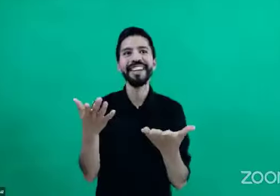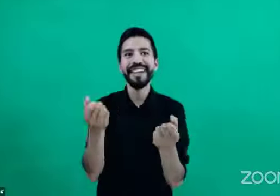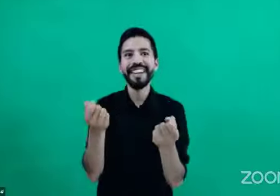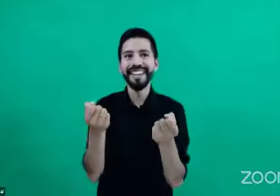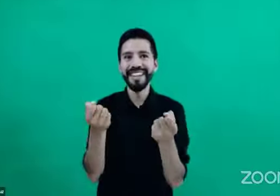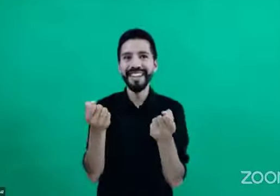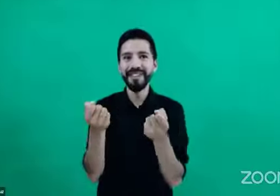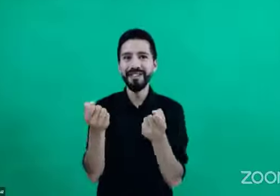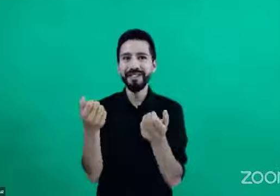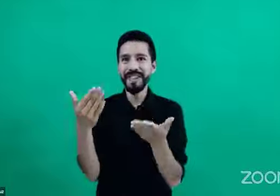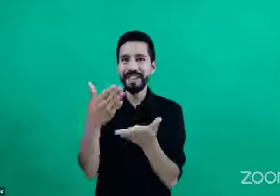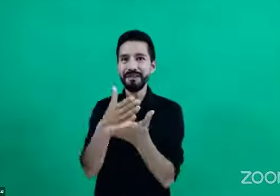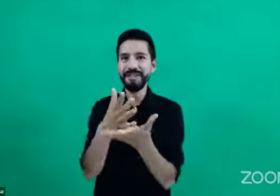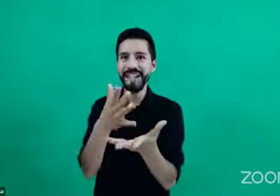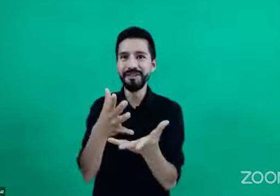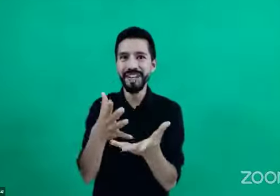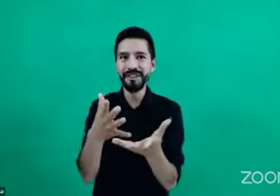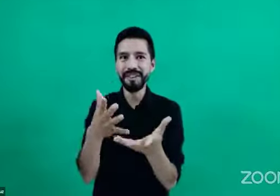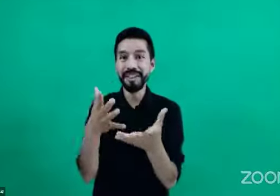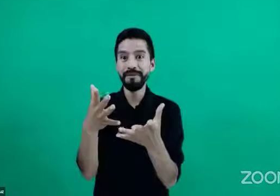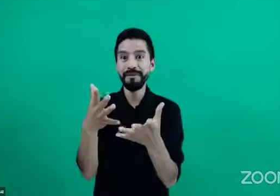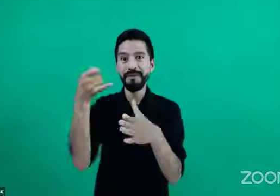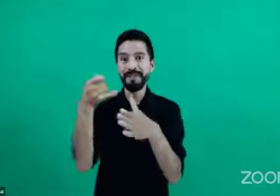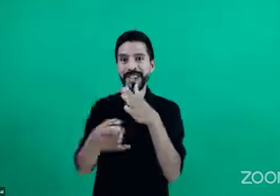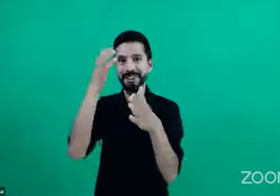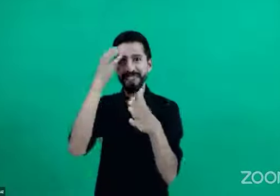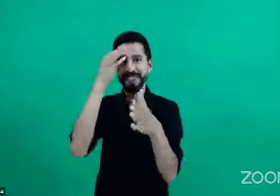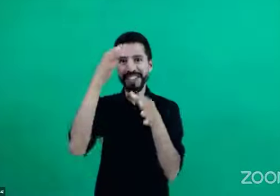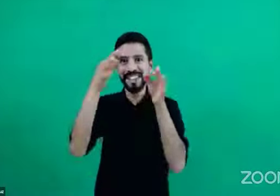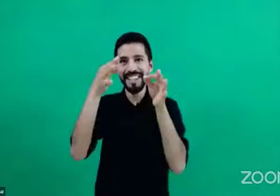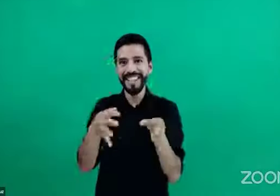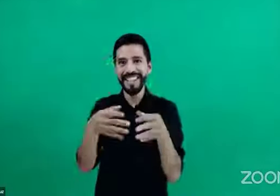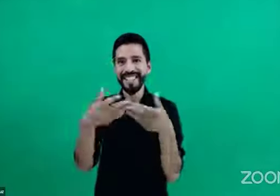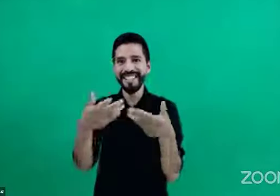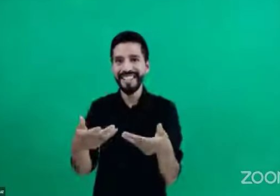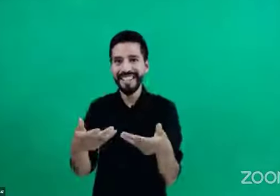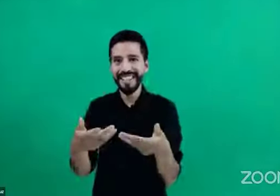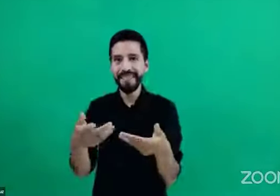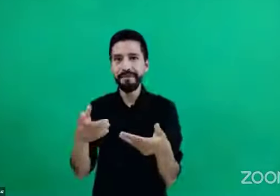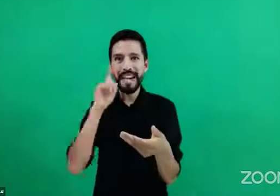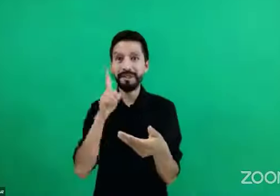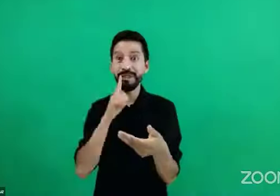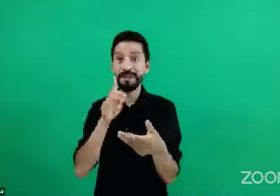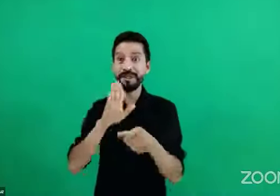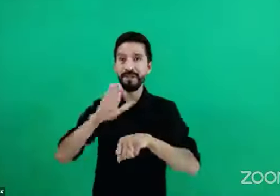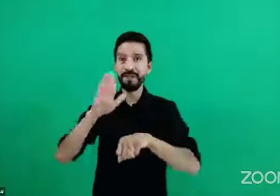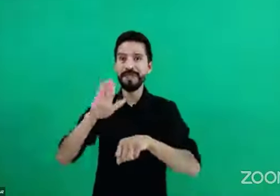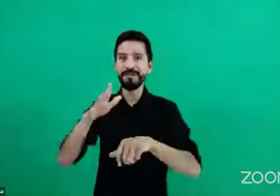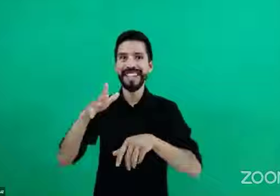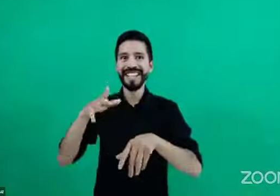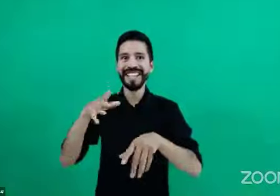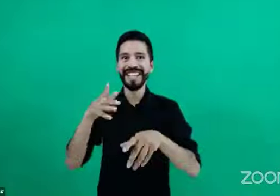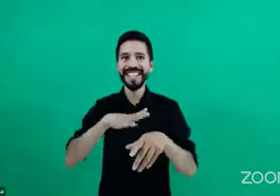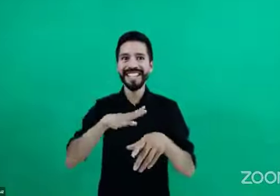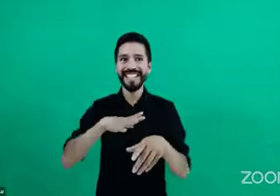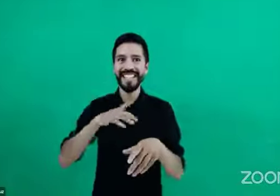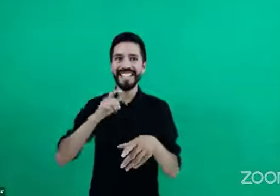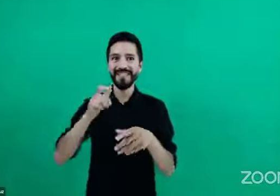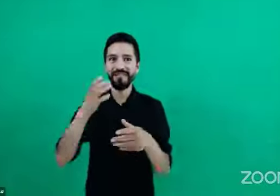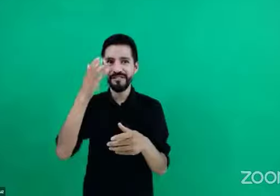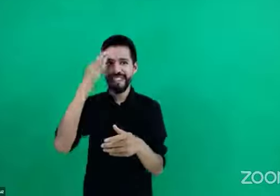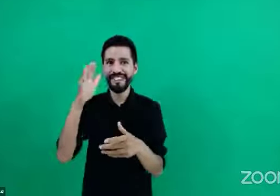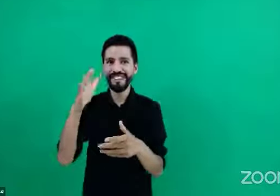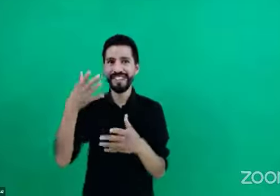oyentes, ¿no? Cuando queremos ir a algún lado, tenemos primero que conocer quién es. Y para los sordos mucho más porque existe